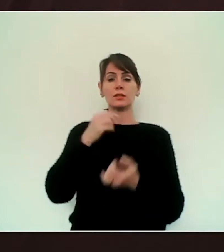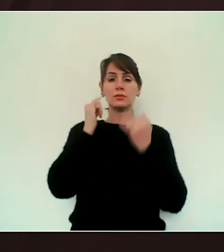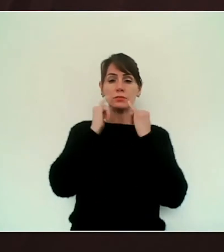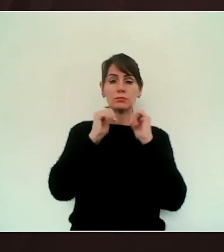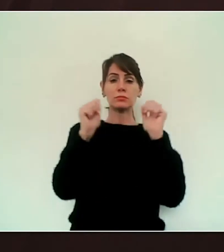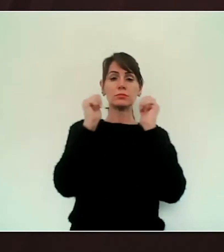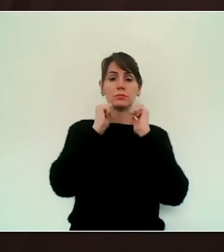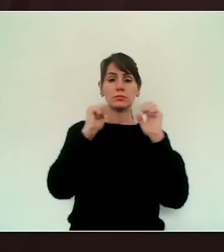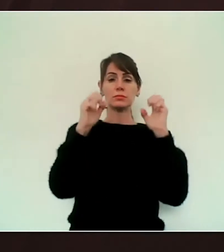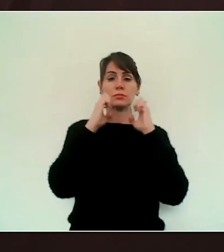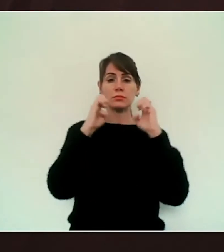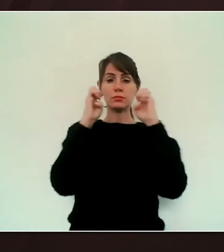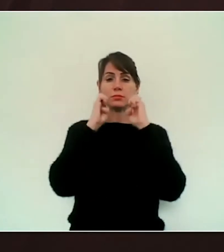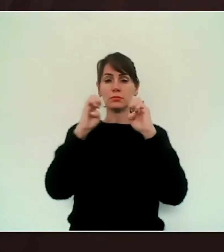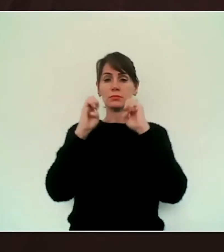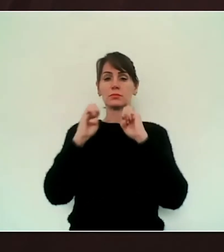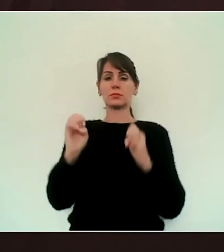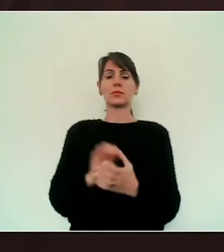É ou não é?